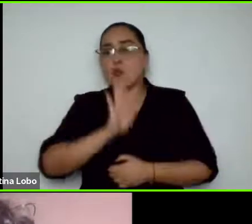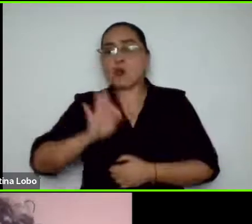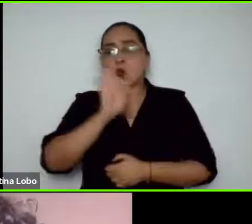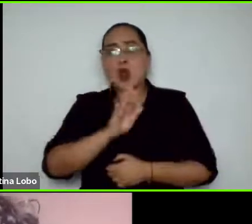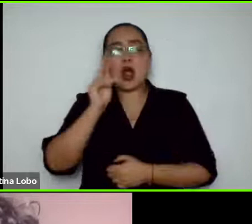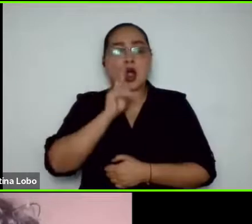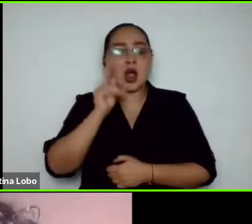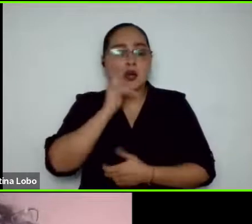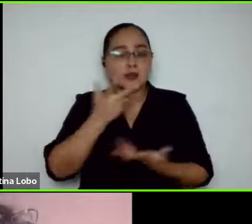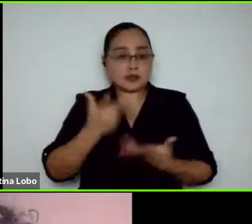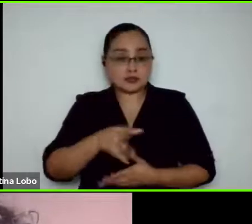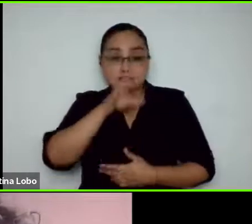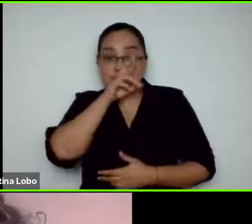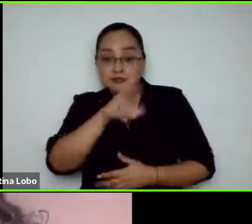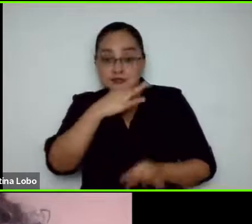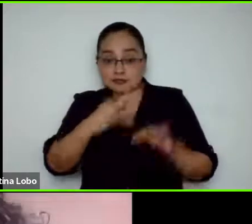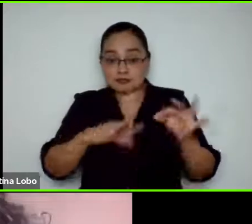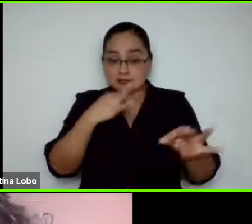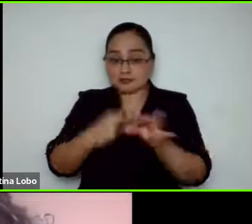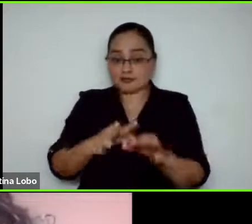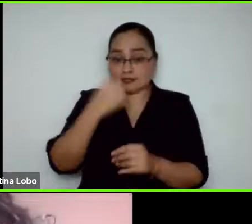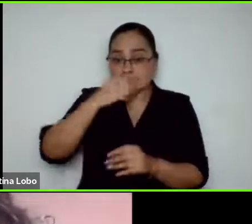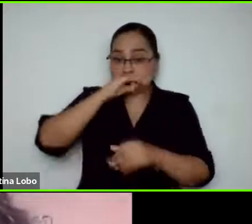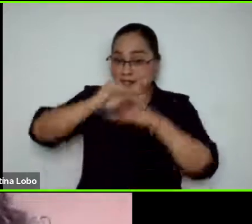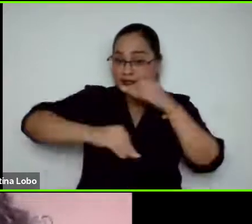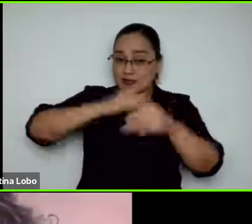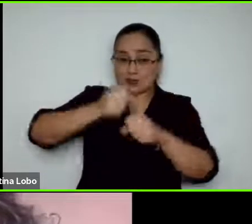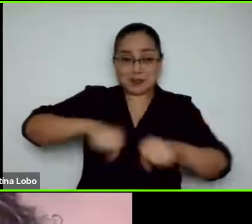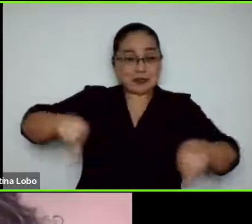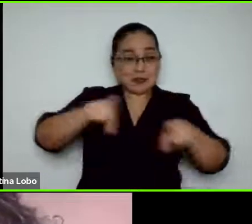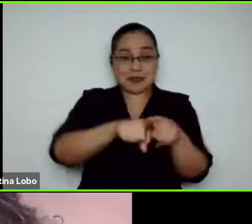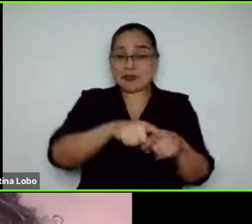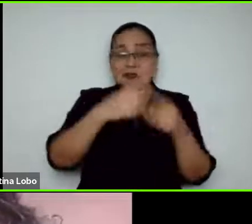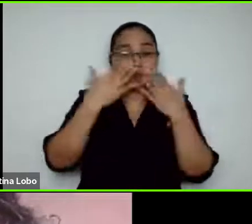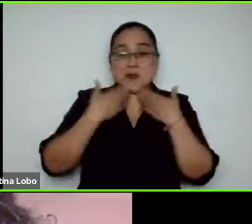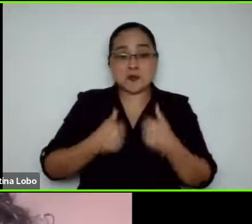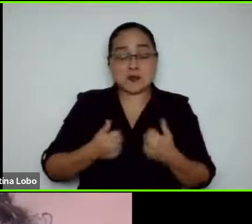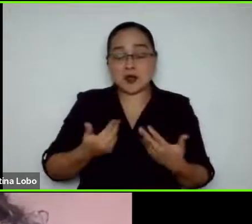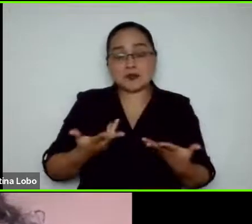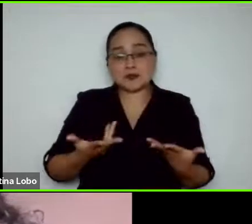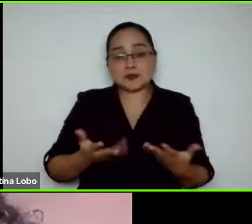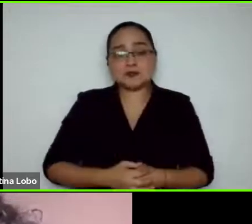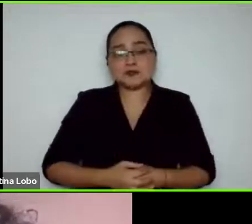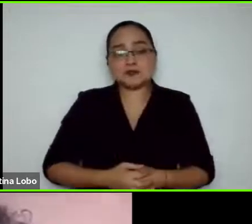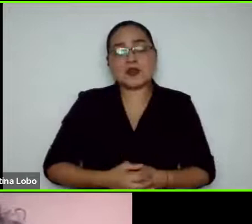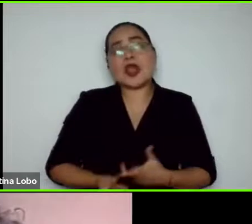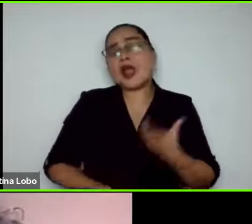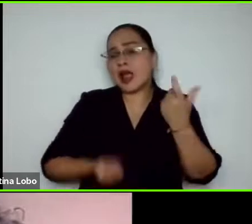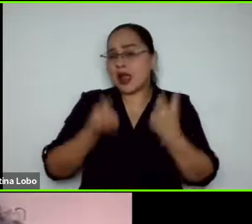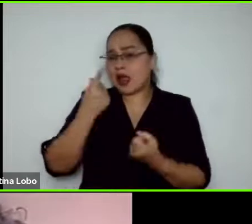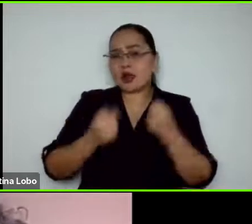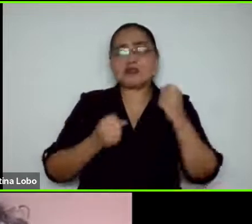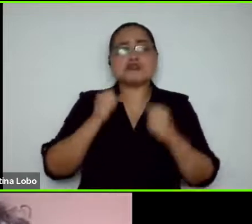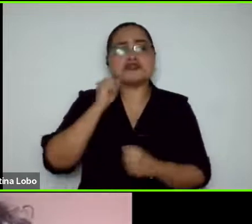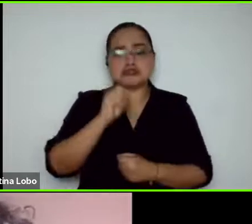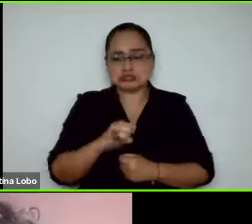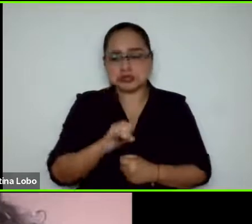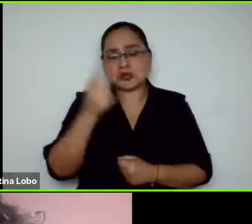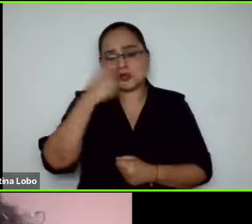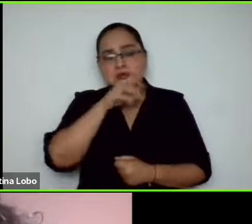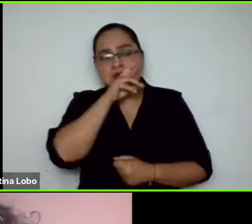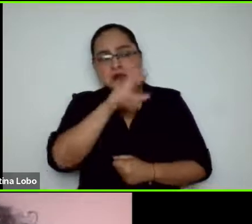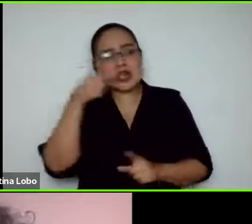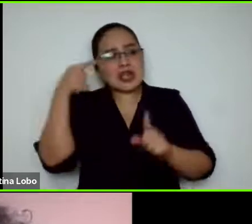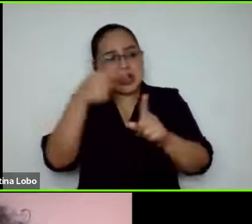no nos dan resultados para todos los casos, para todas las circunstancias. Nos dan resultados para el